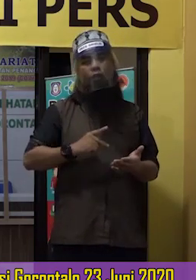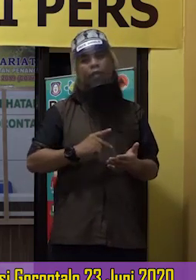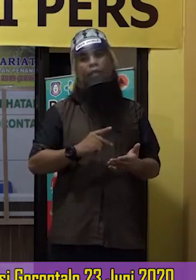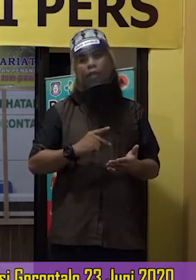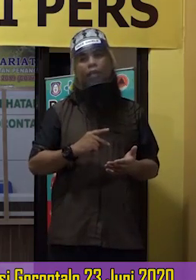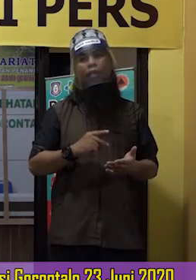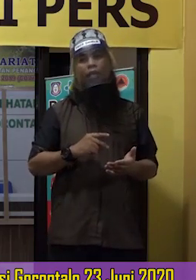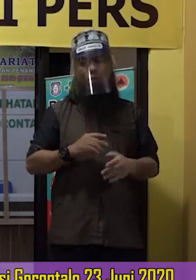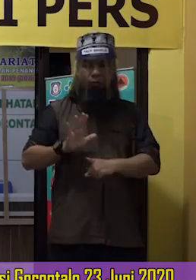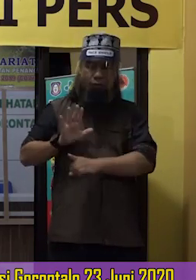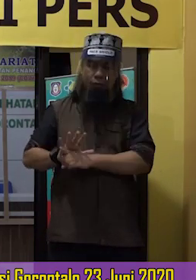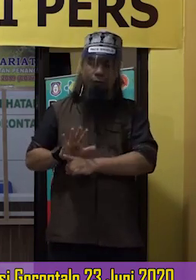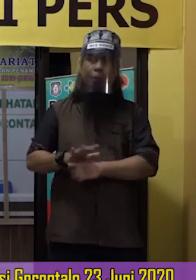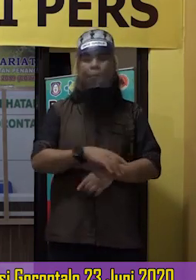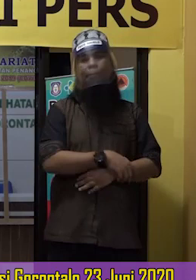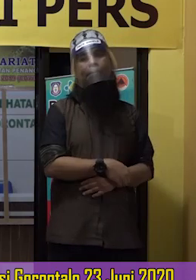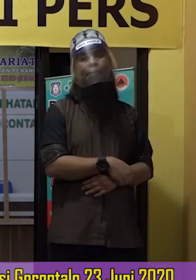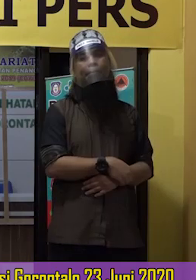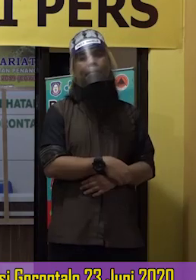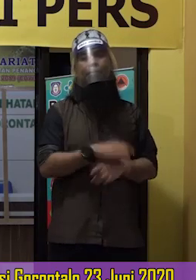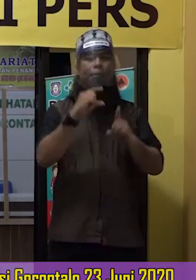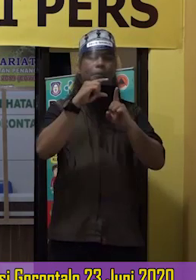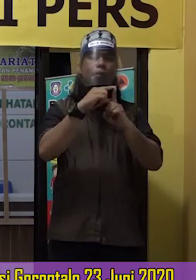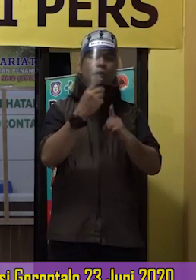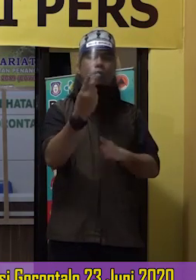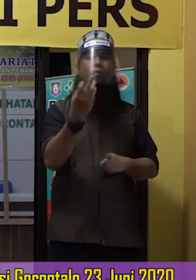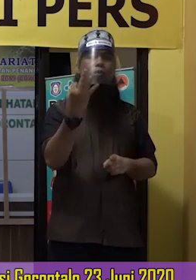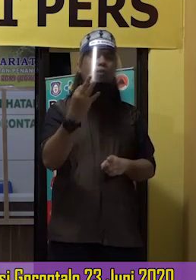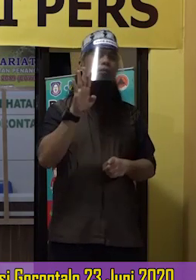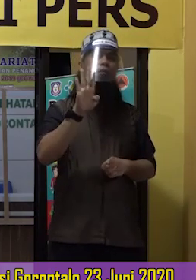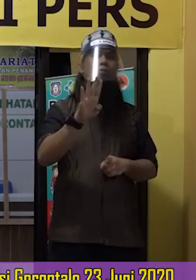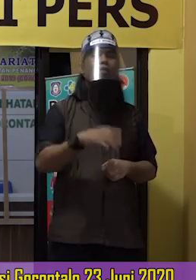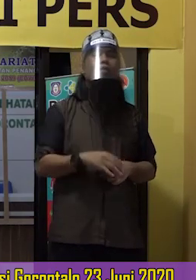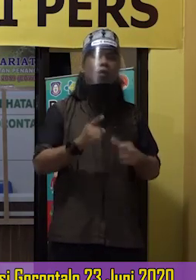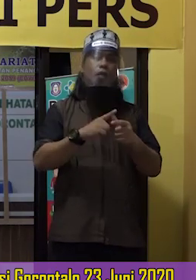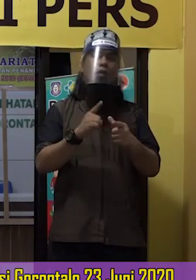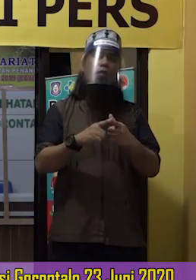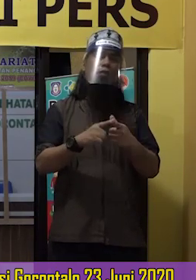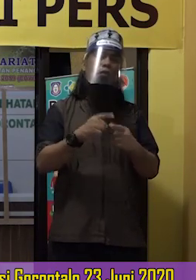Pasien yang berikutnya adalah pasien 234 atau nama RSB,